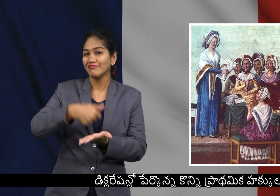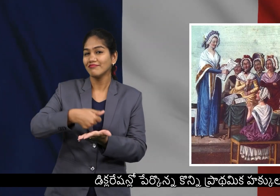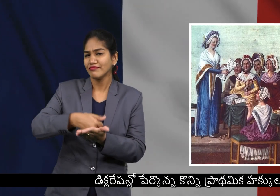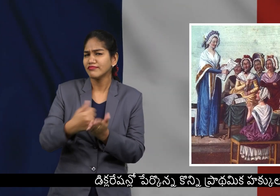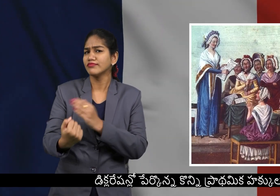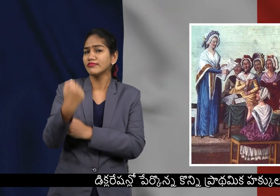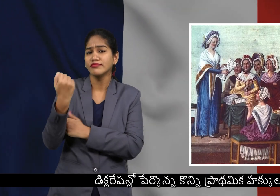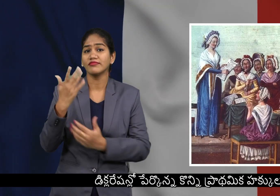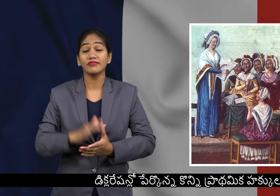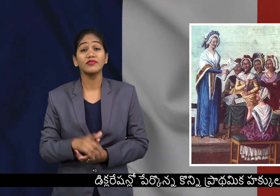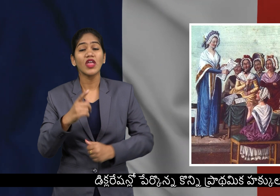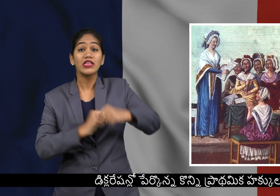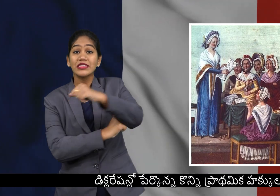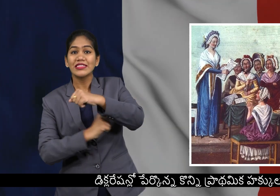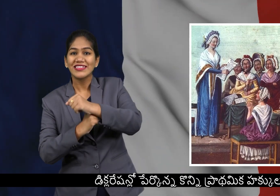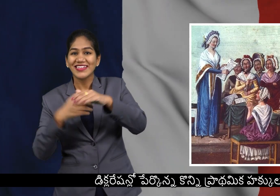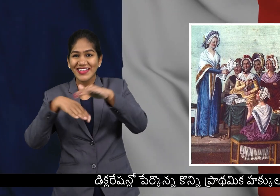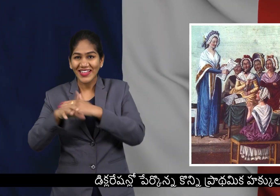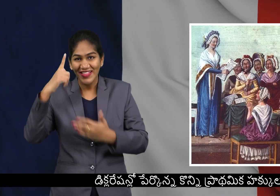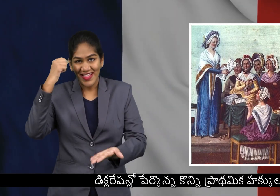డిక్లరేషన్లో పేర్కొన్న కొన్ని ప్రాథమిక హక్కులు: